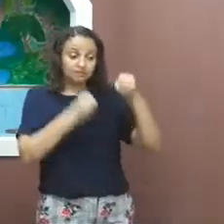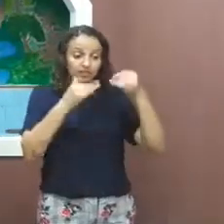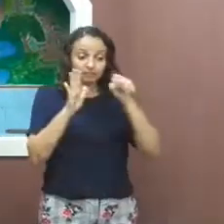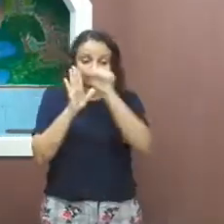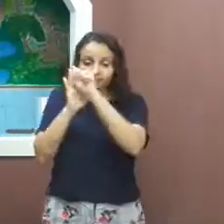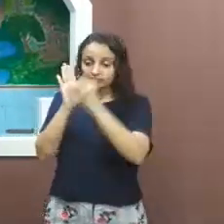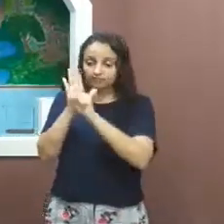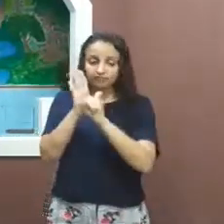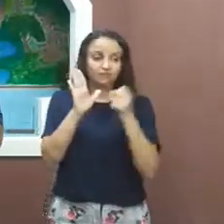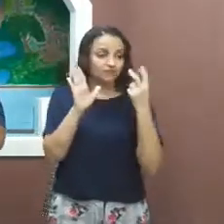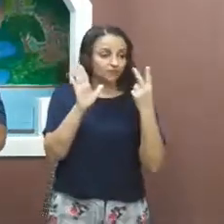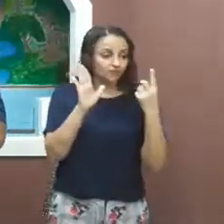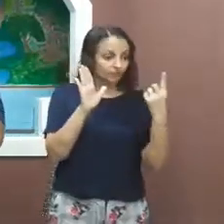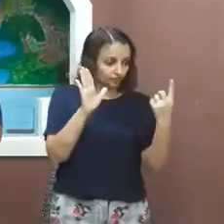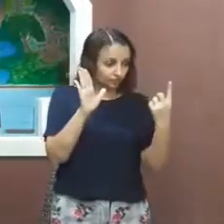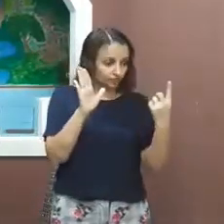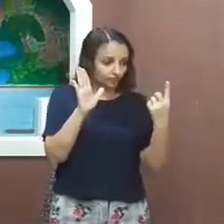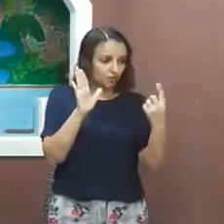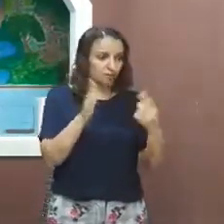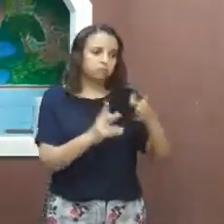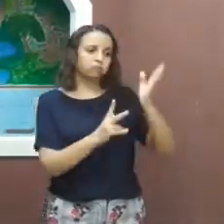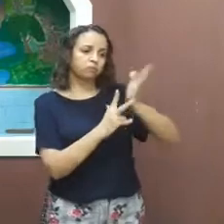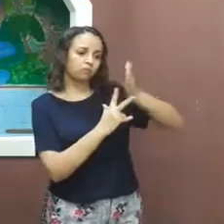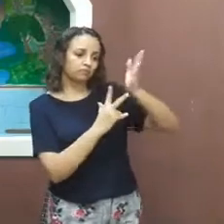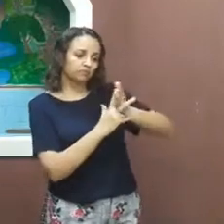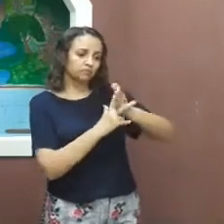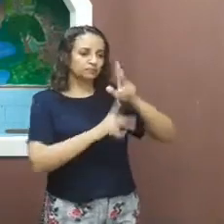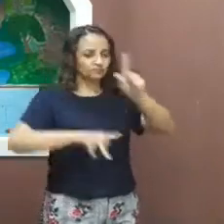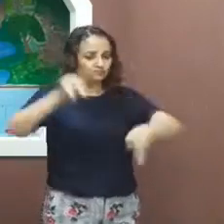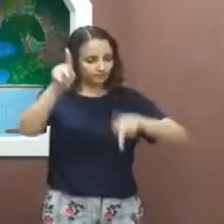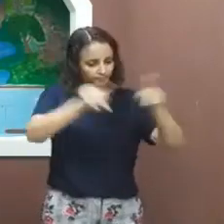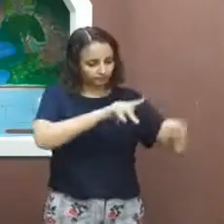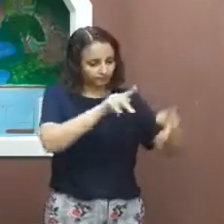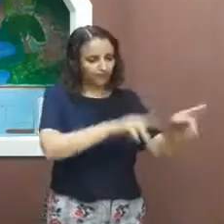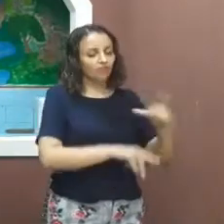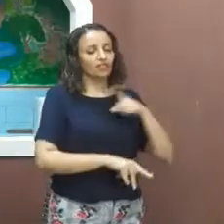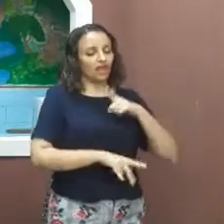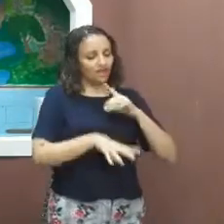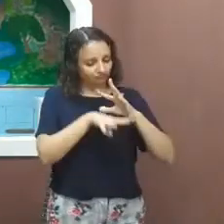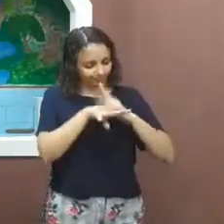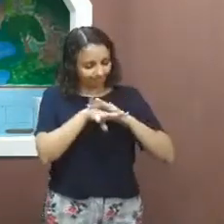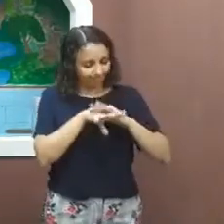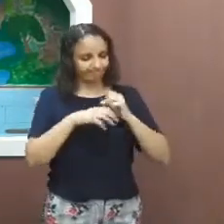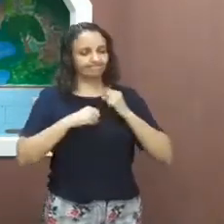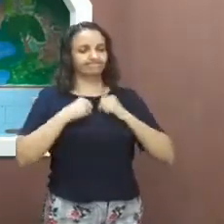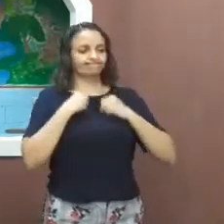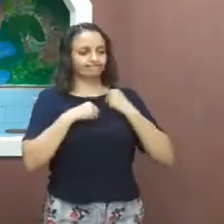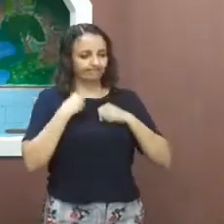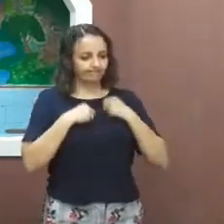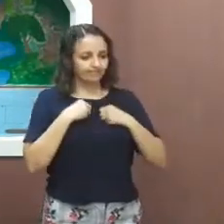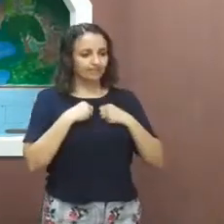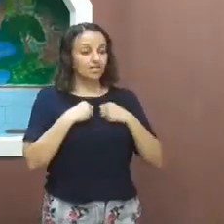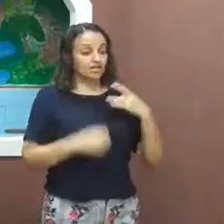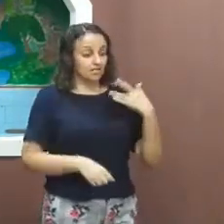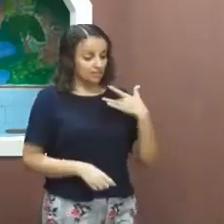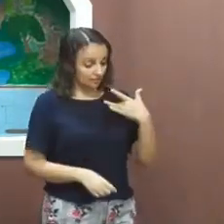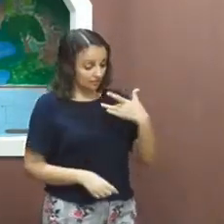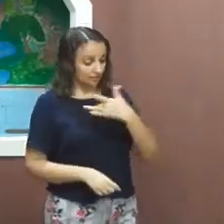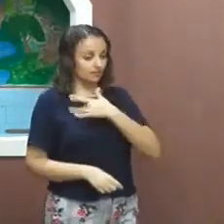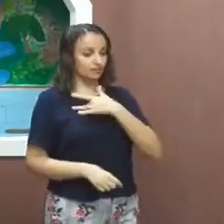metade da população terá, em algum momento da vida, algum acometimento da saúde